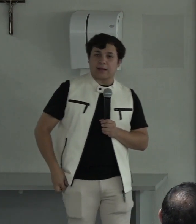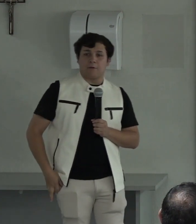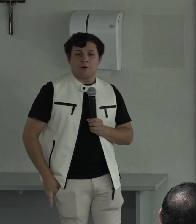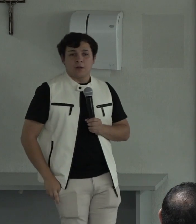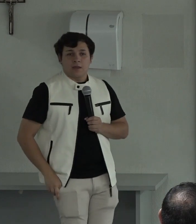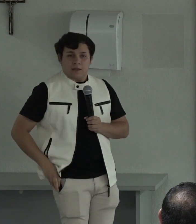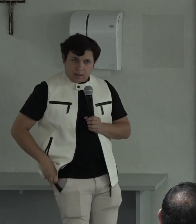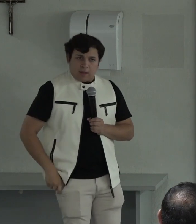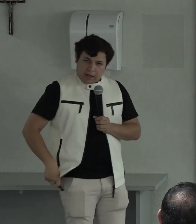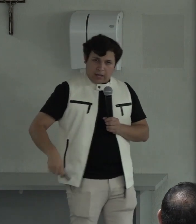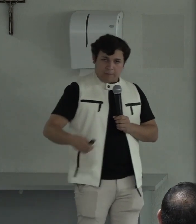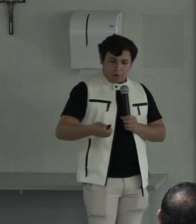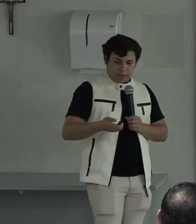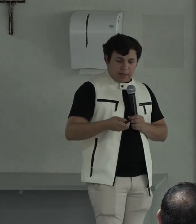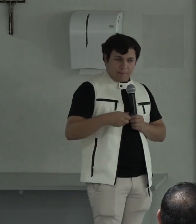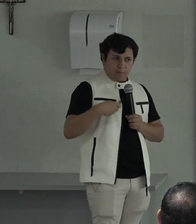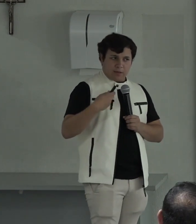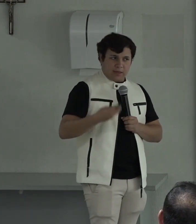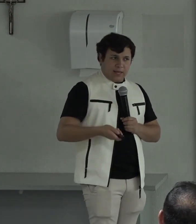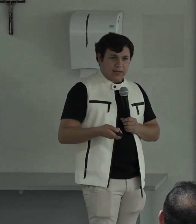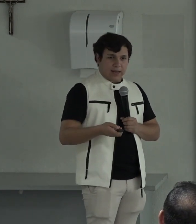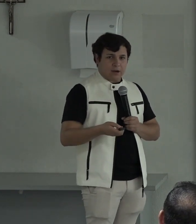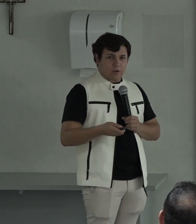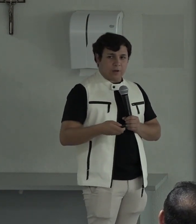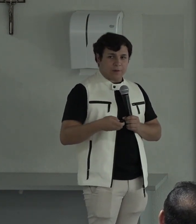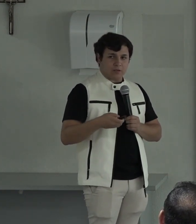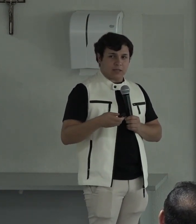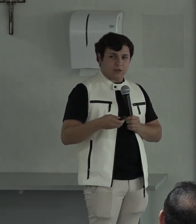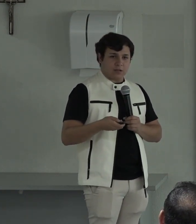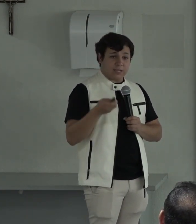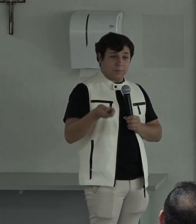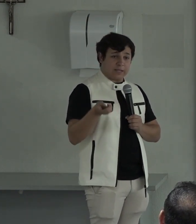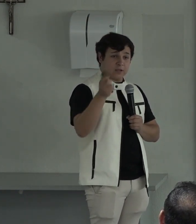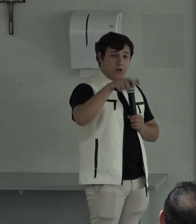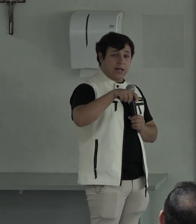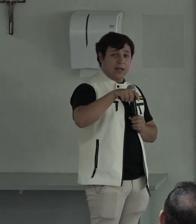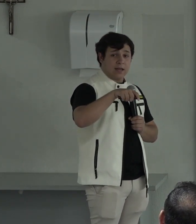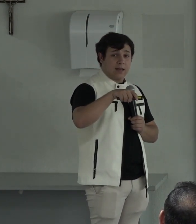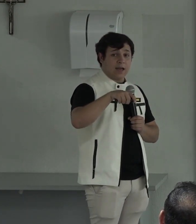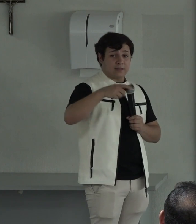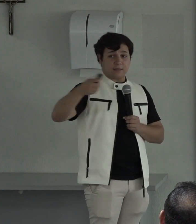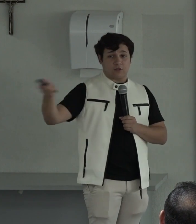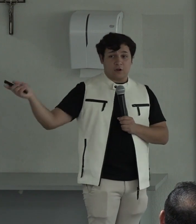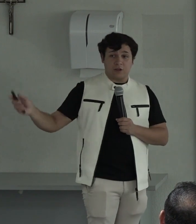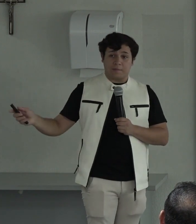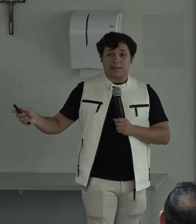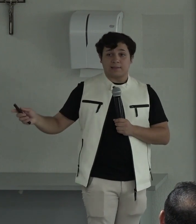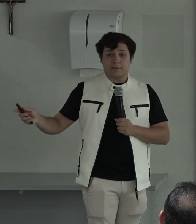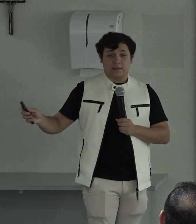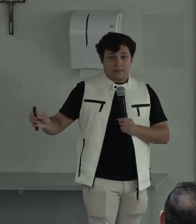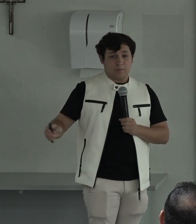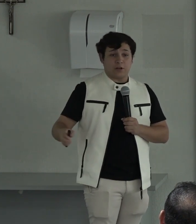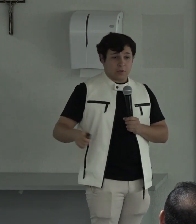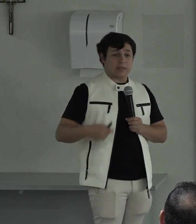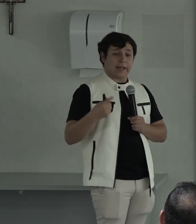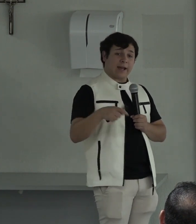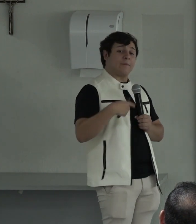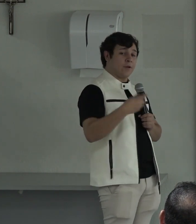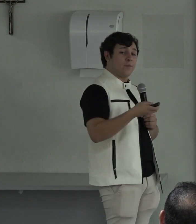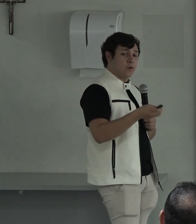acabó. ¿Y por qué? Vamos a dejar claro que una persona sorda es persona antes de todo lo demás. Por eso es que hay que cambiar un poco